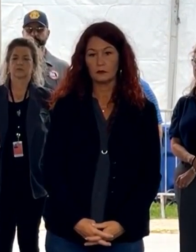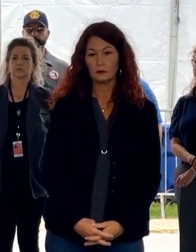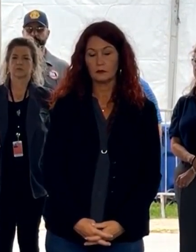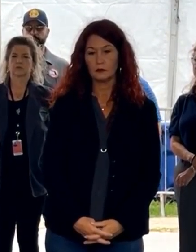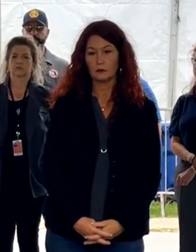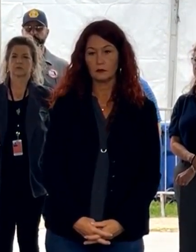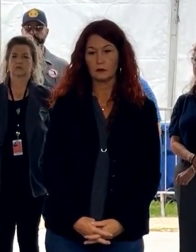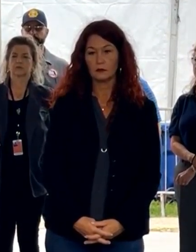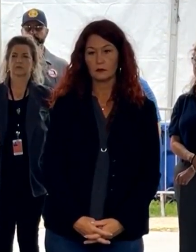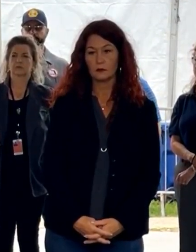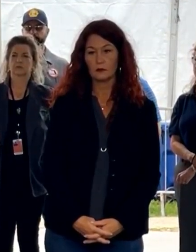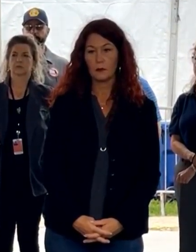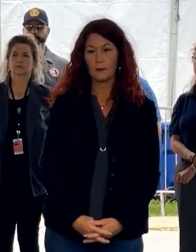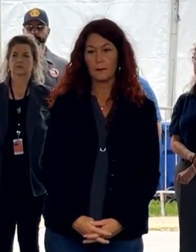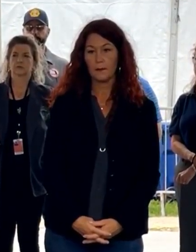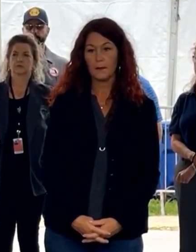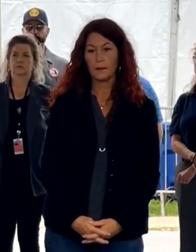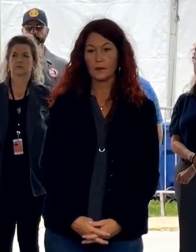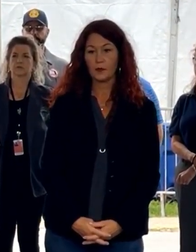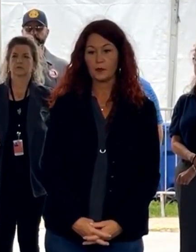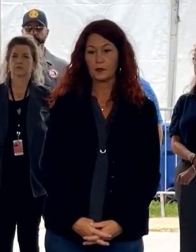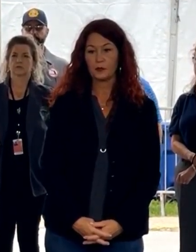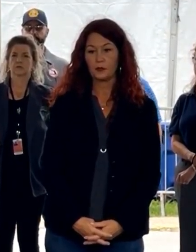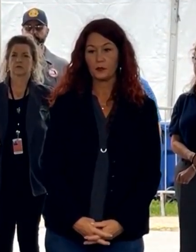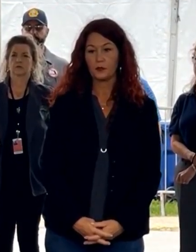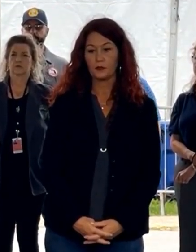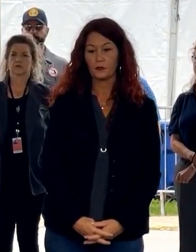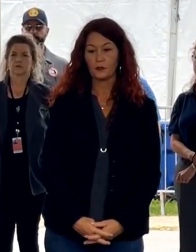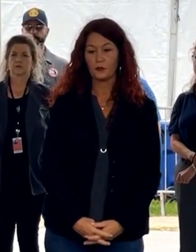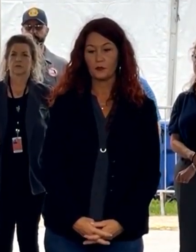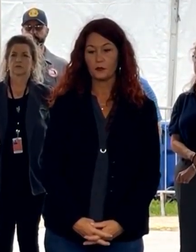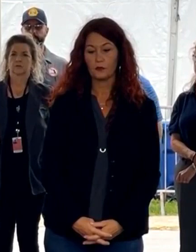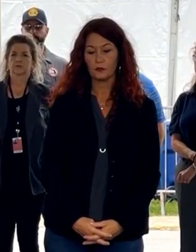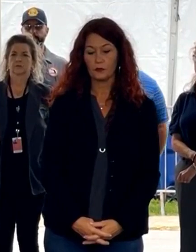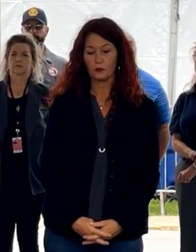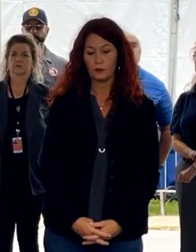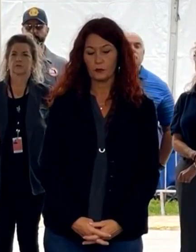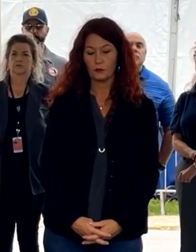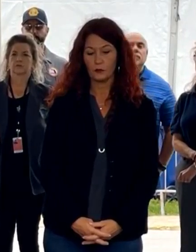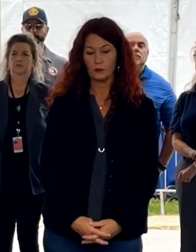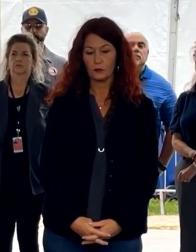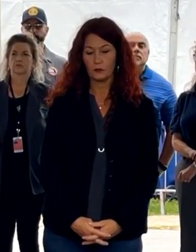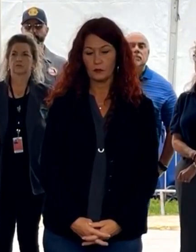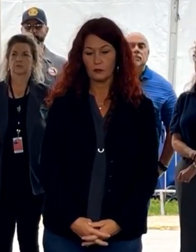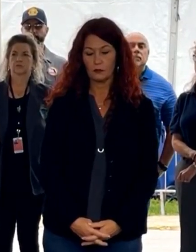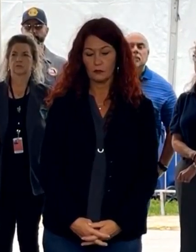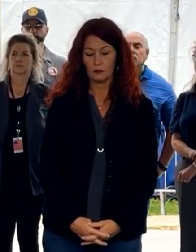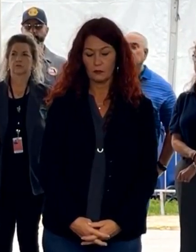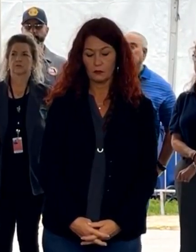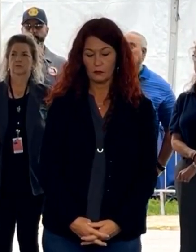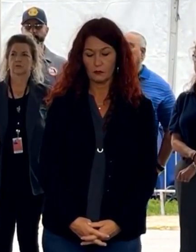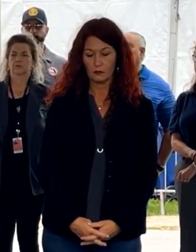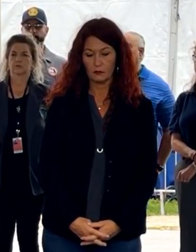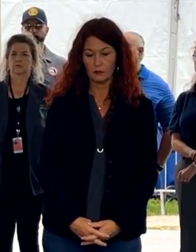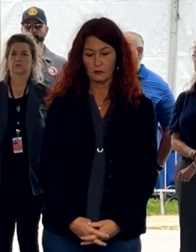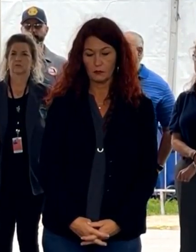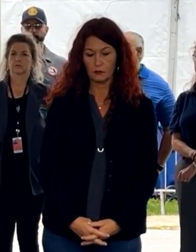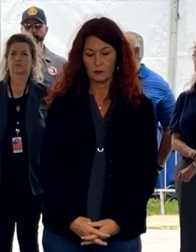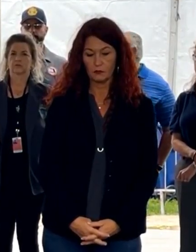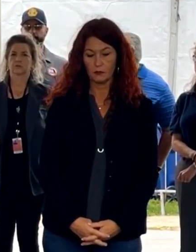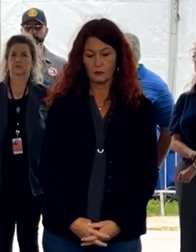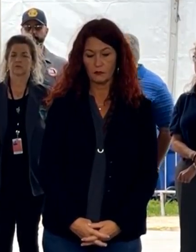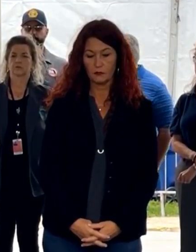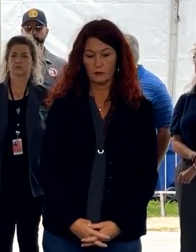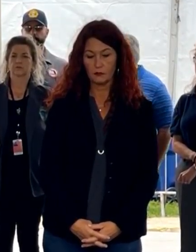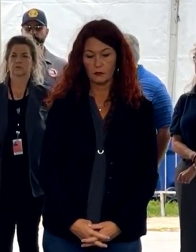enfriamiento, los autobuses del condado donde pueden descansar entre turnos y un barco atracado